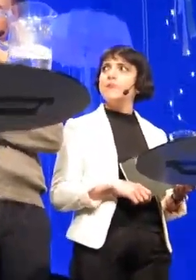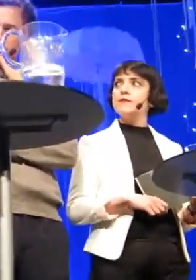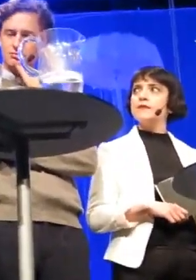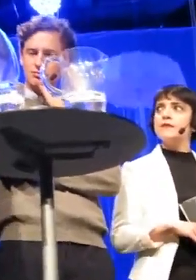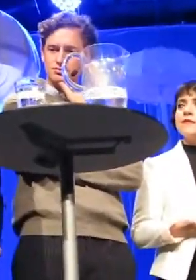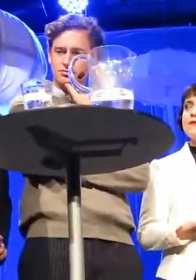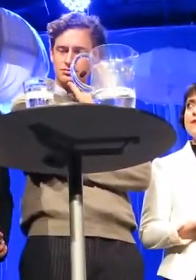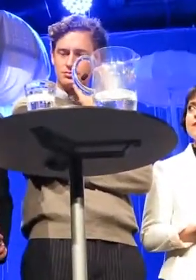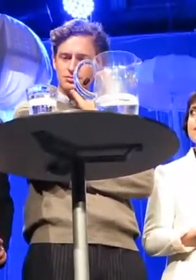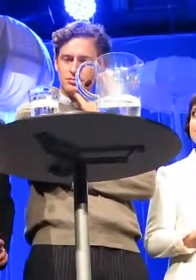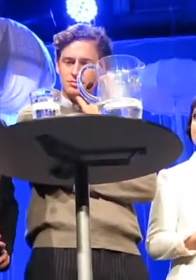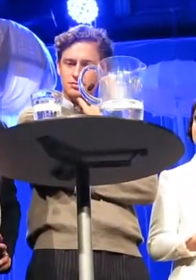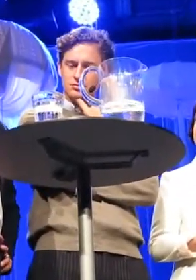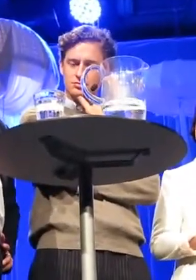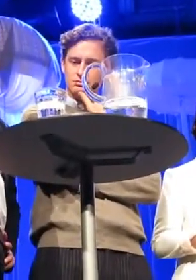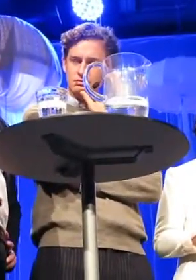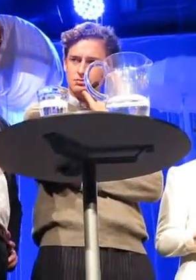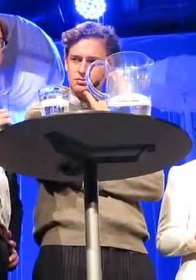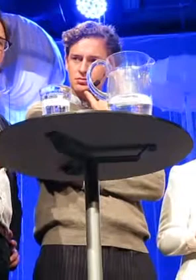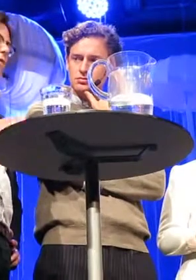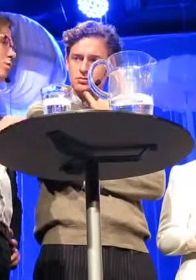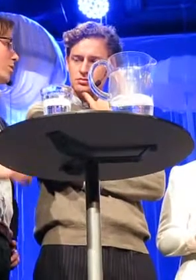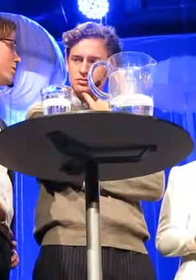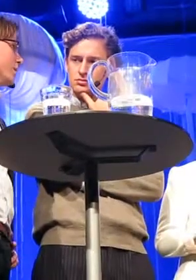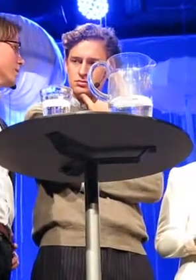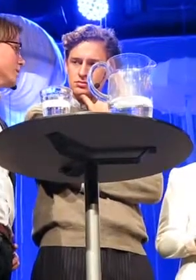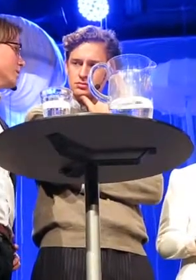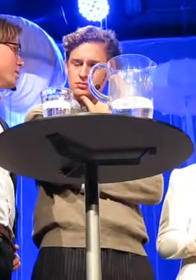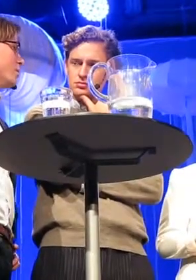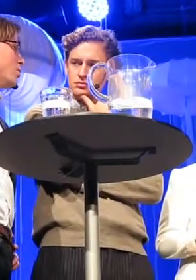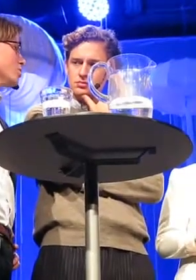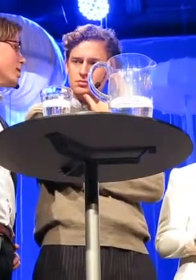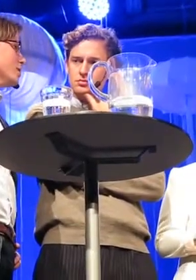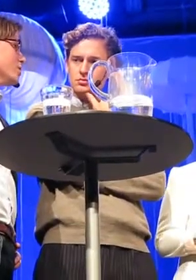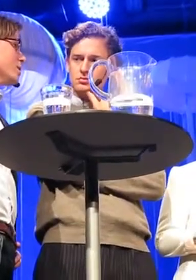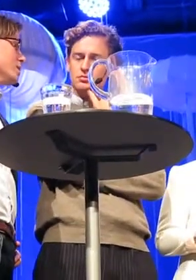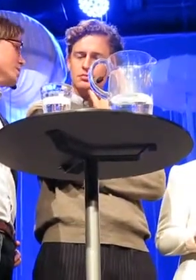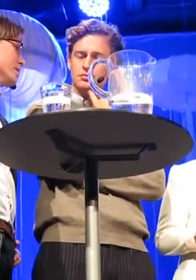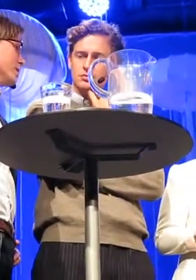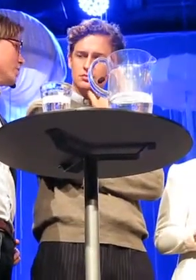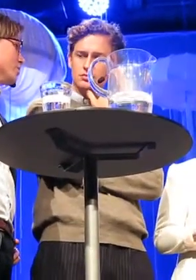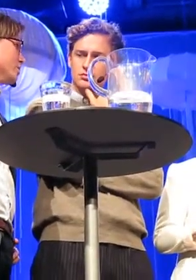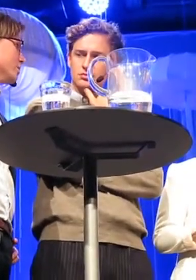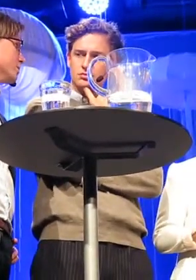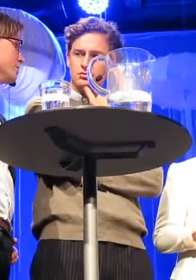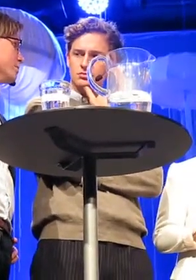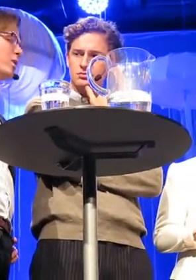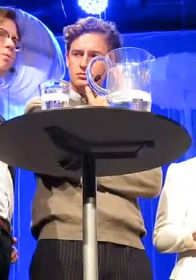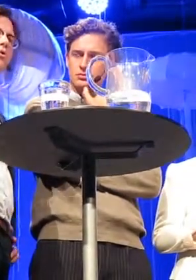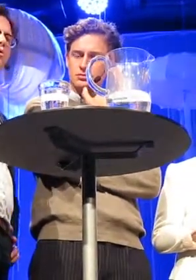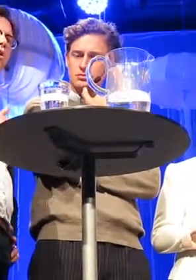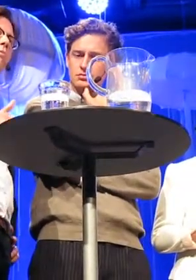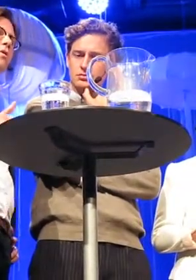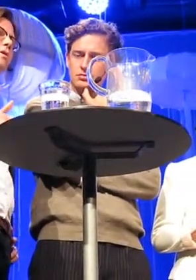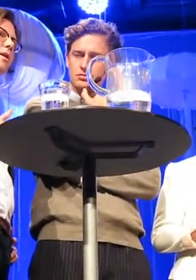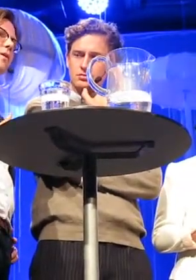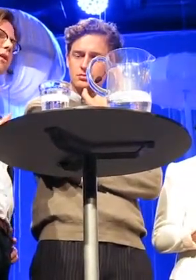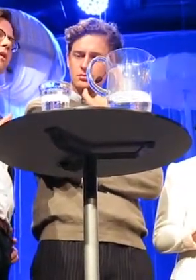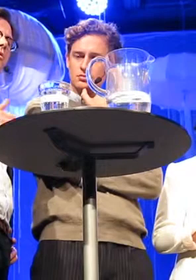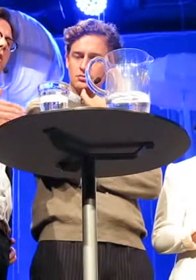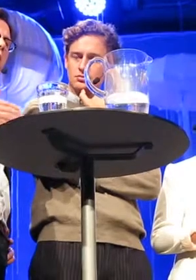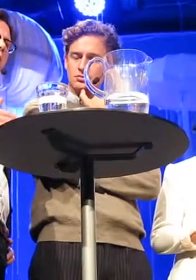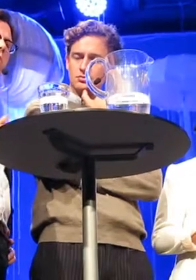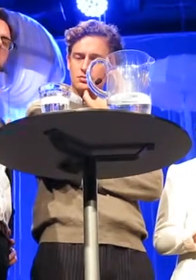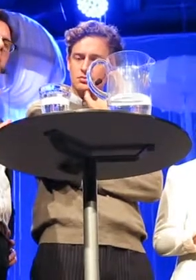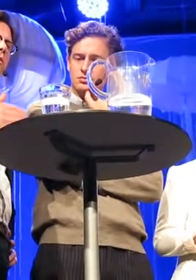så här, man lobby, ja, men det har ni brottats med i regeringen. Kolkraft i pågruvorna. Om det var så enkelt skulle man säga att vi stänger det också. Men de måste ha en baskraft